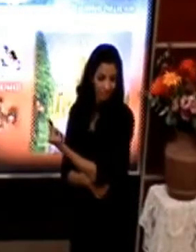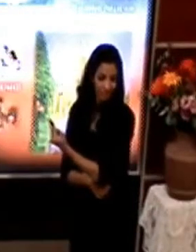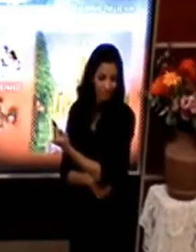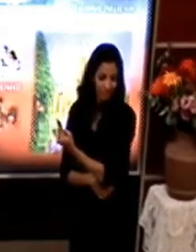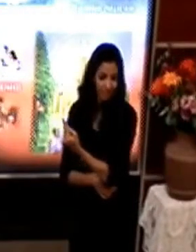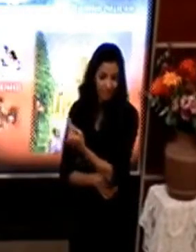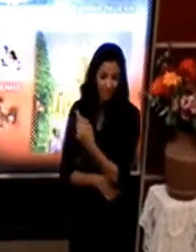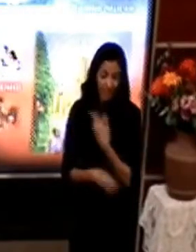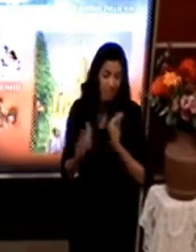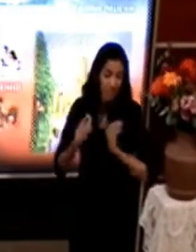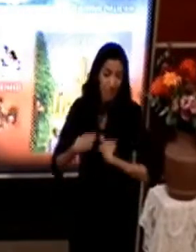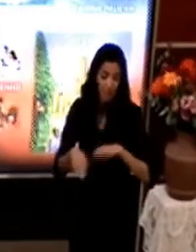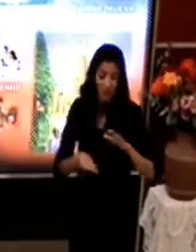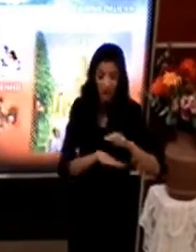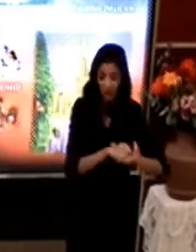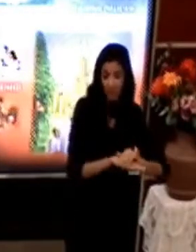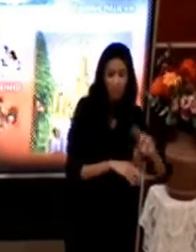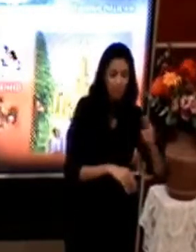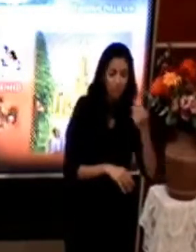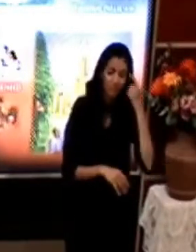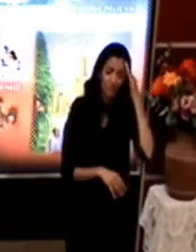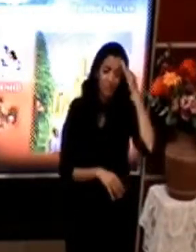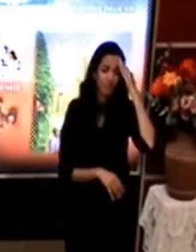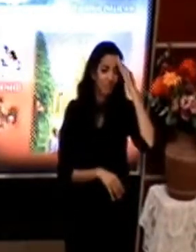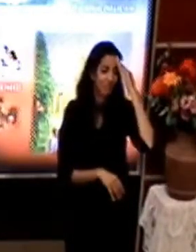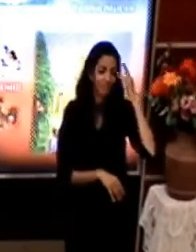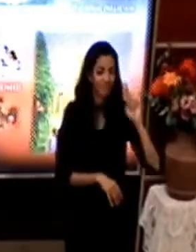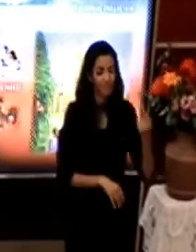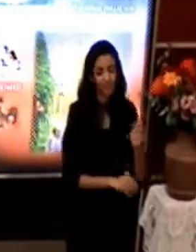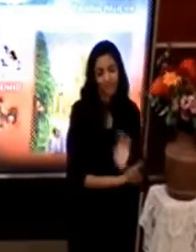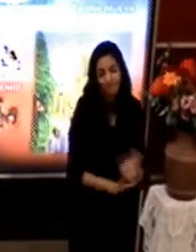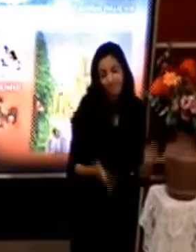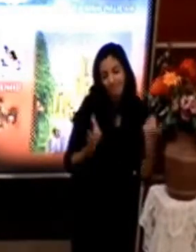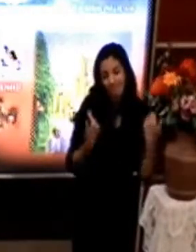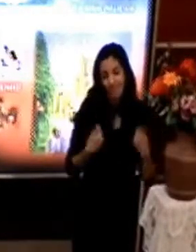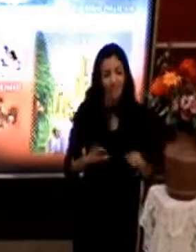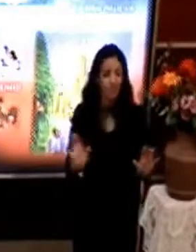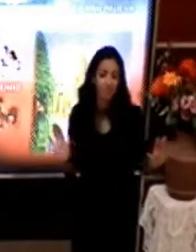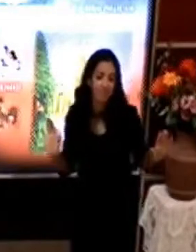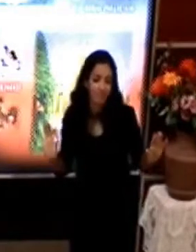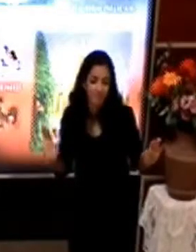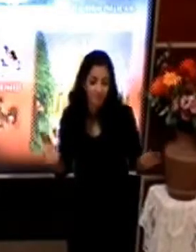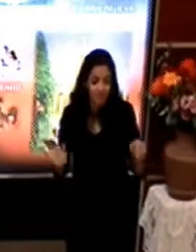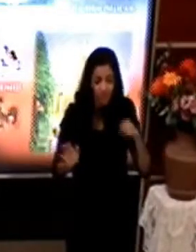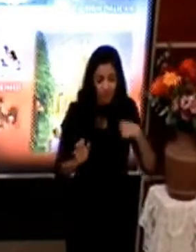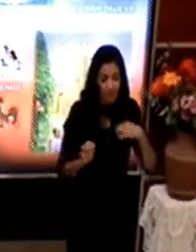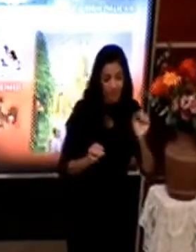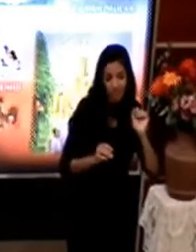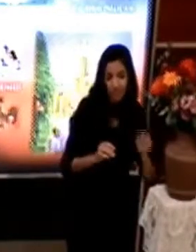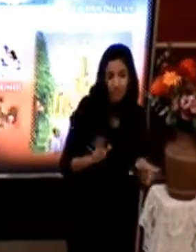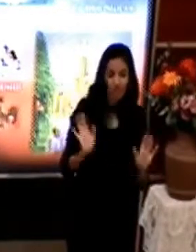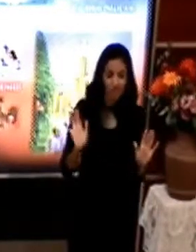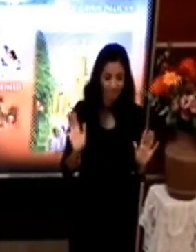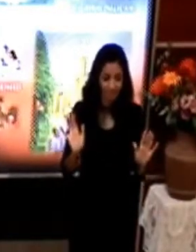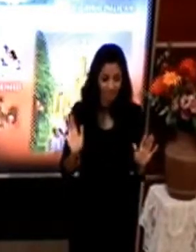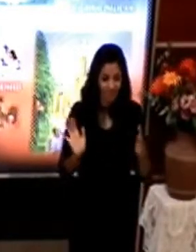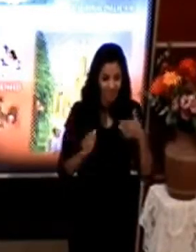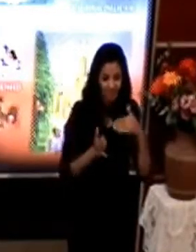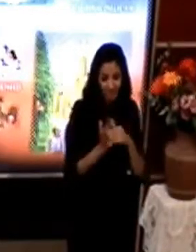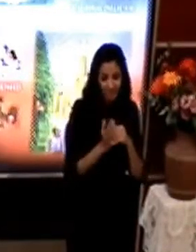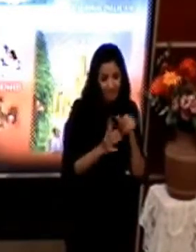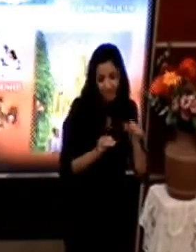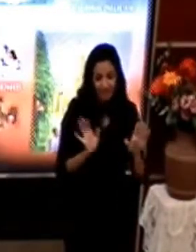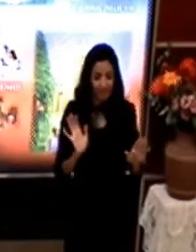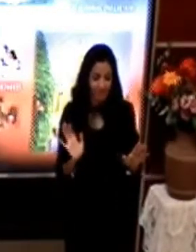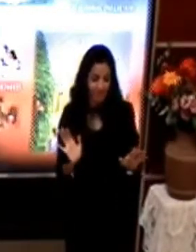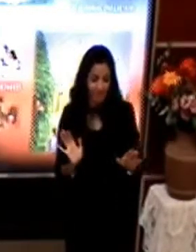mí era normal, o sea, saber de que, lo mataron, bueno, ¿qué le vamos a hacer? Era su vida, él llevaba así su vida. Y creo que a